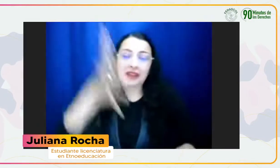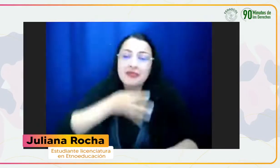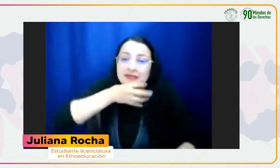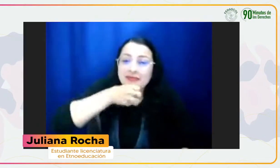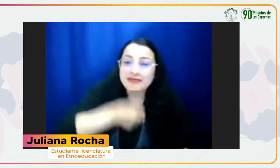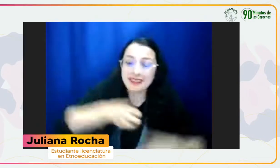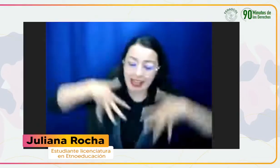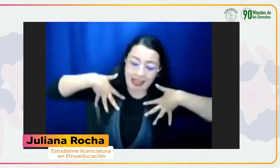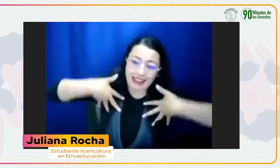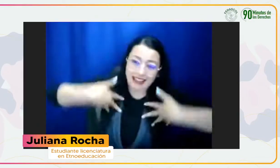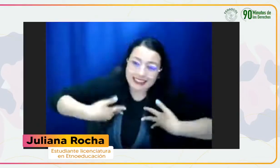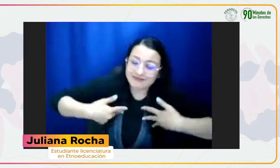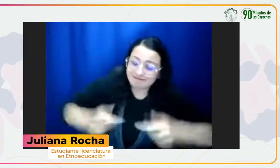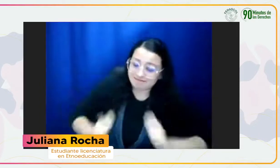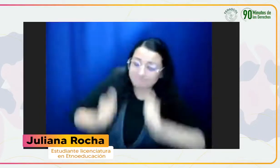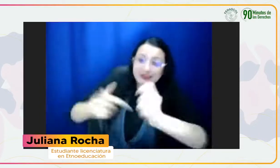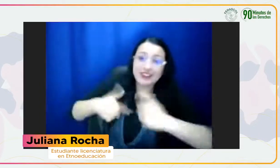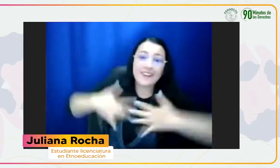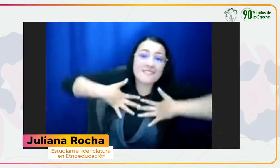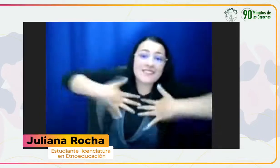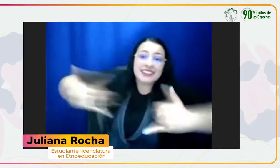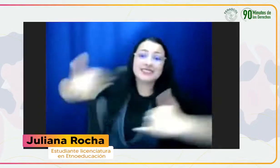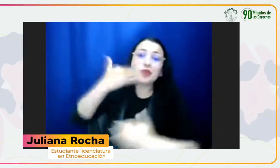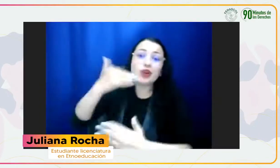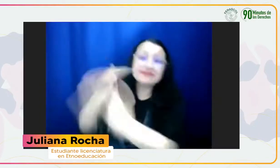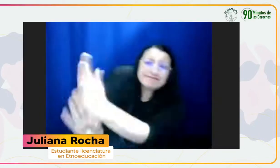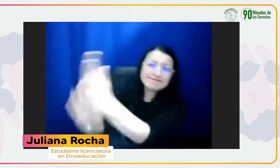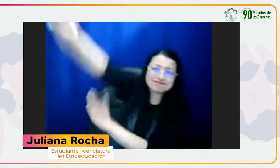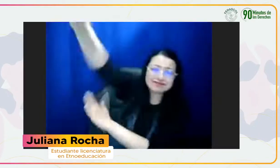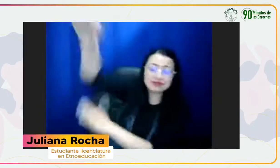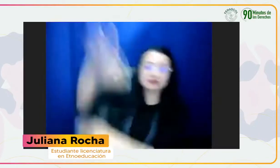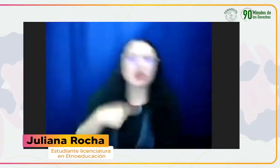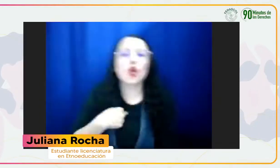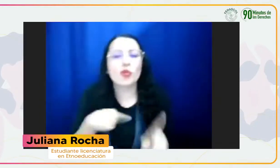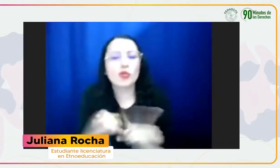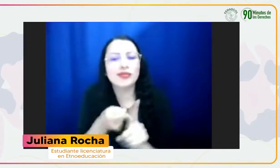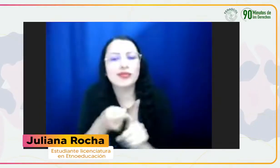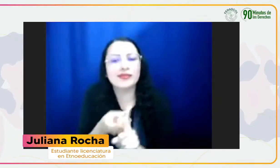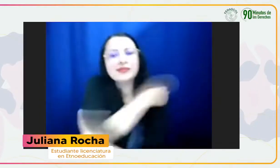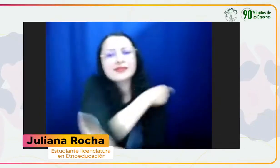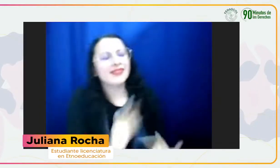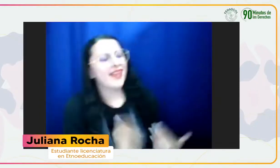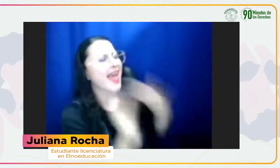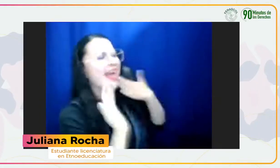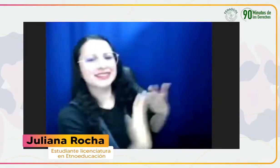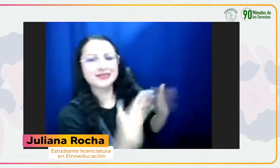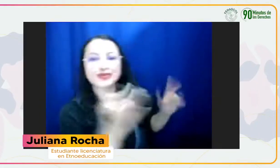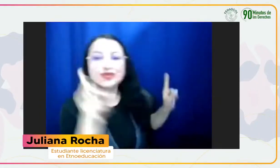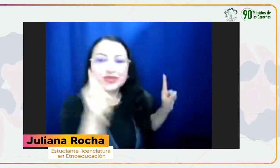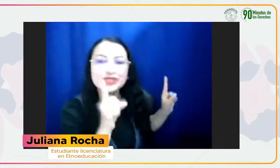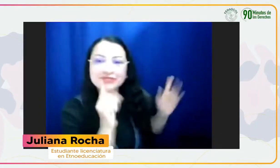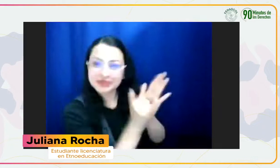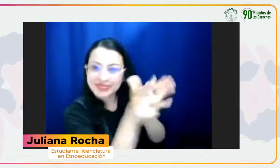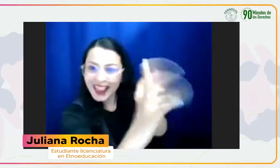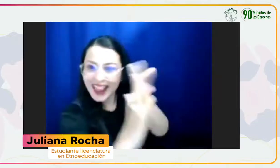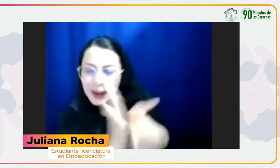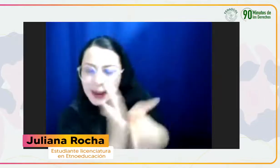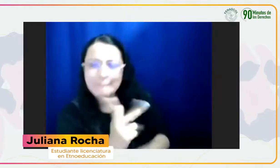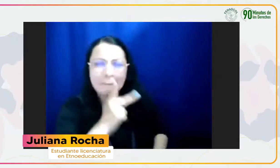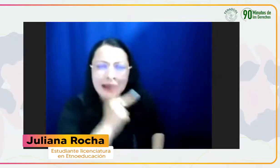ser empoderados. Ya nosotros en el futuro seremos personas mayores y bueno, ¿qué va a pasar?